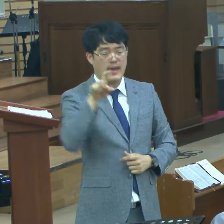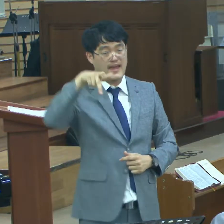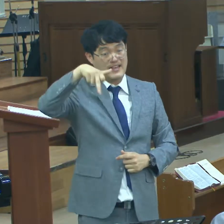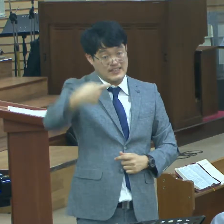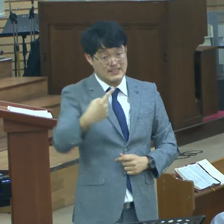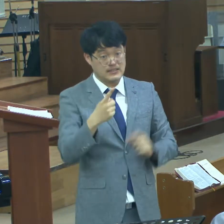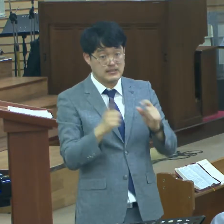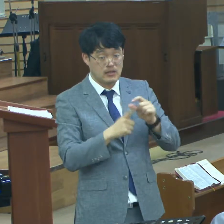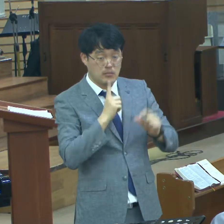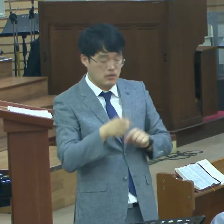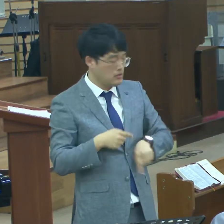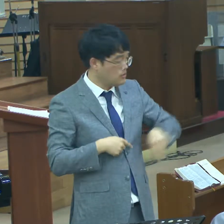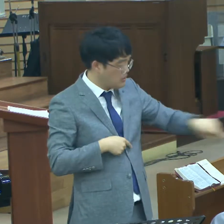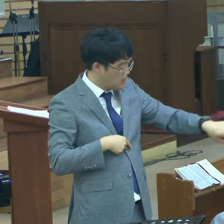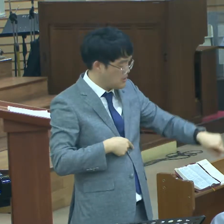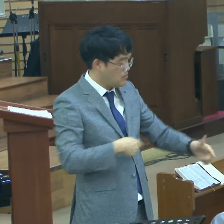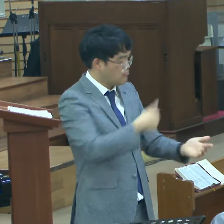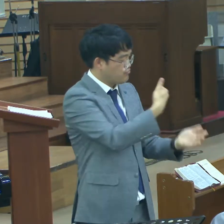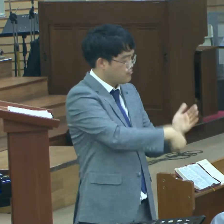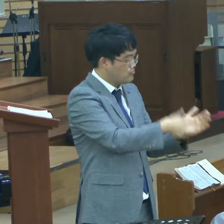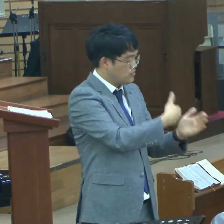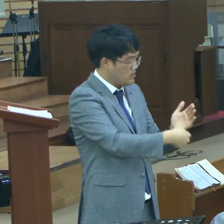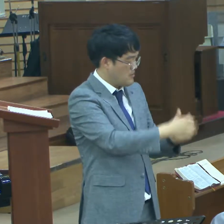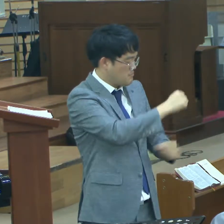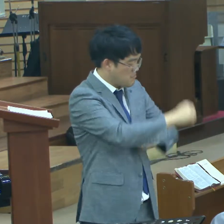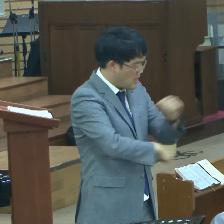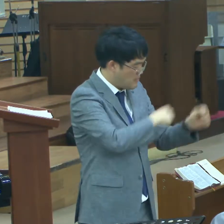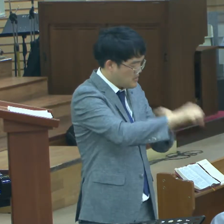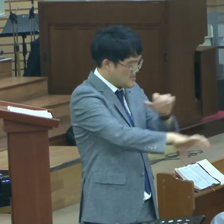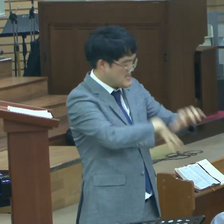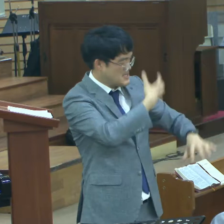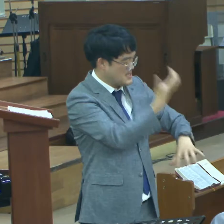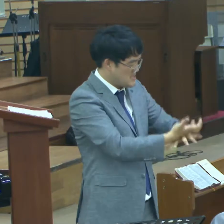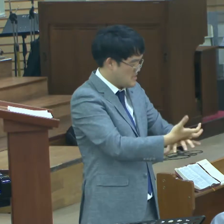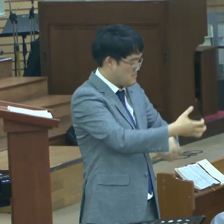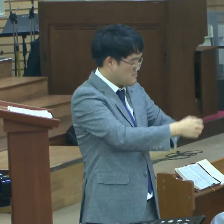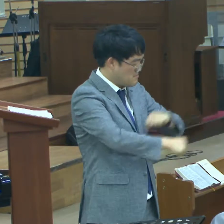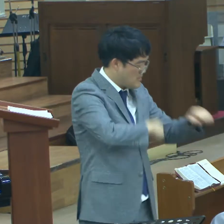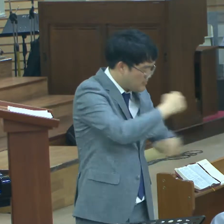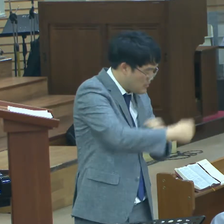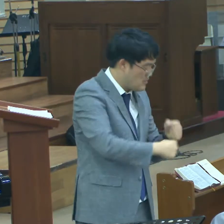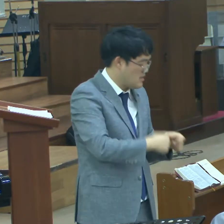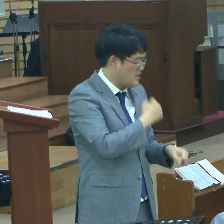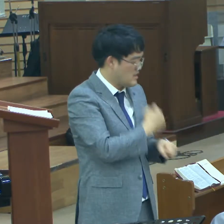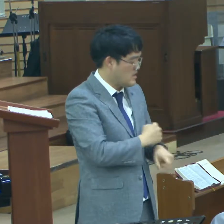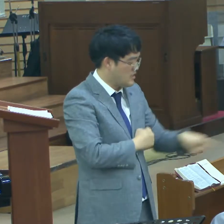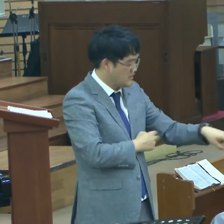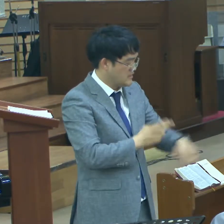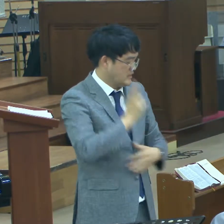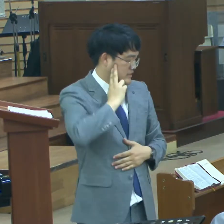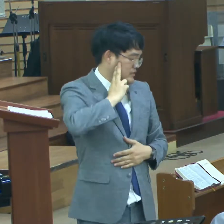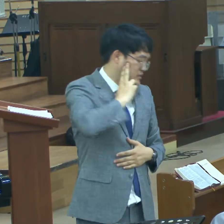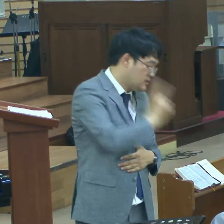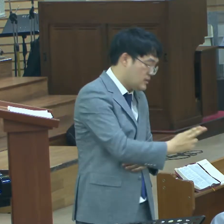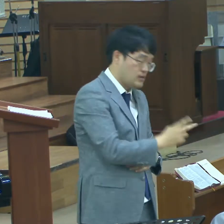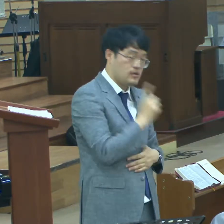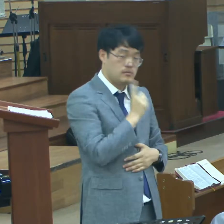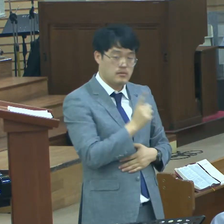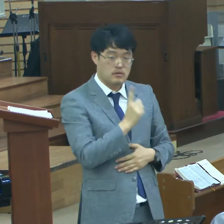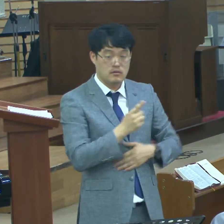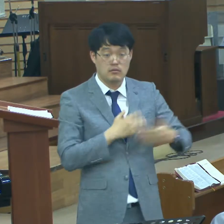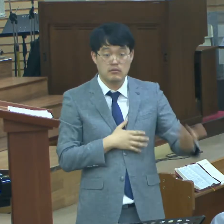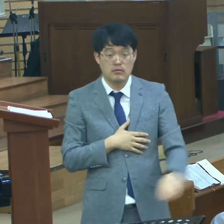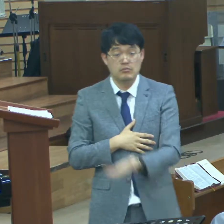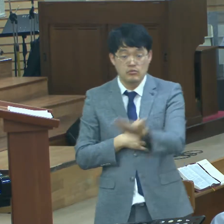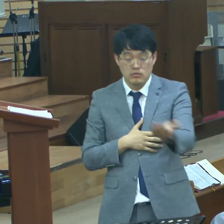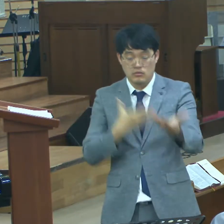너희들의 물건을 뒤집는 모습이 심하구나. 이게 하나님이 이렇게 탄식하는 거예요. 컵이 있으면 이렇게 서